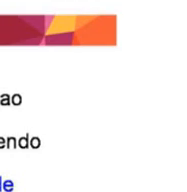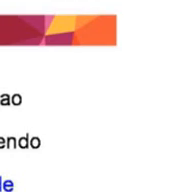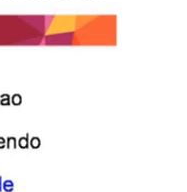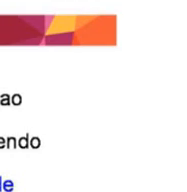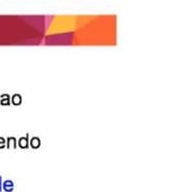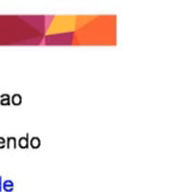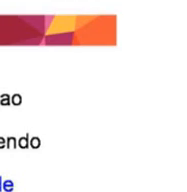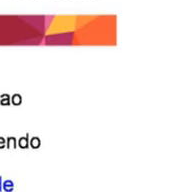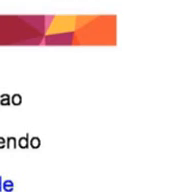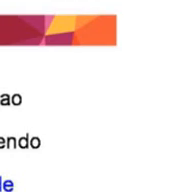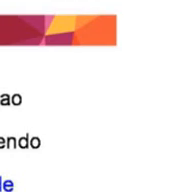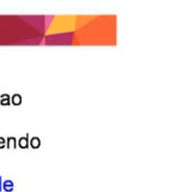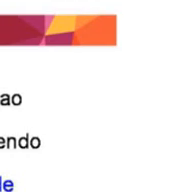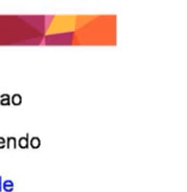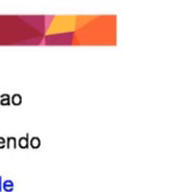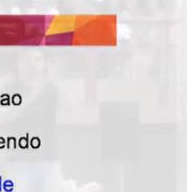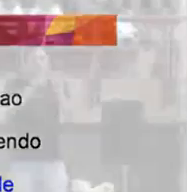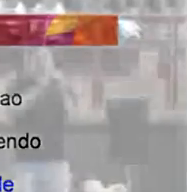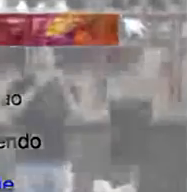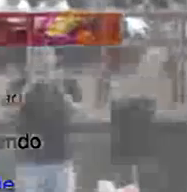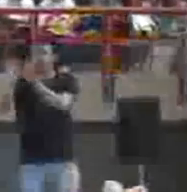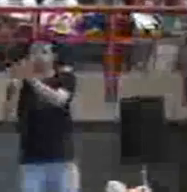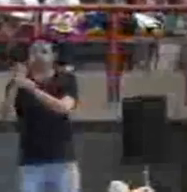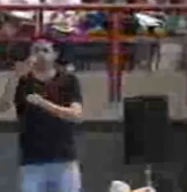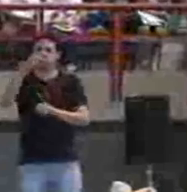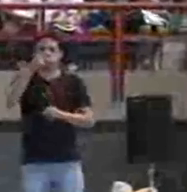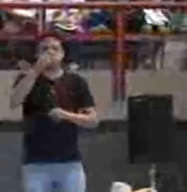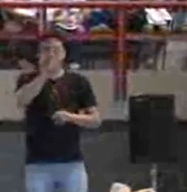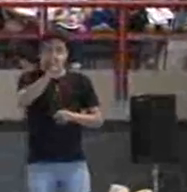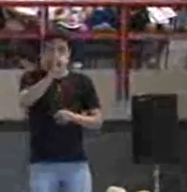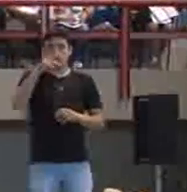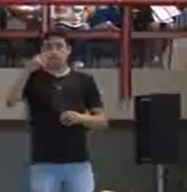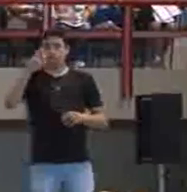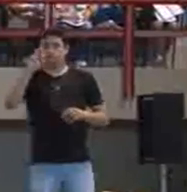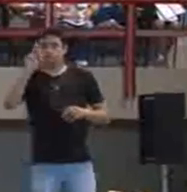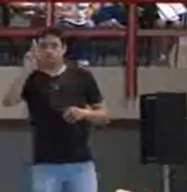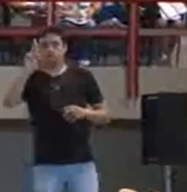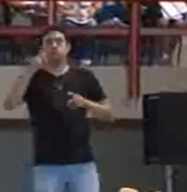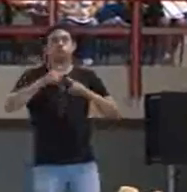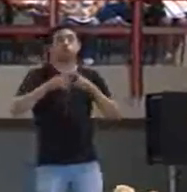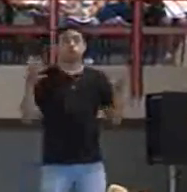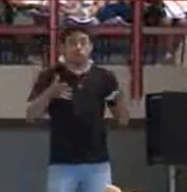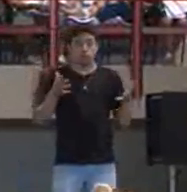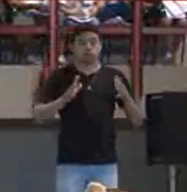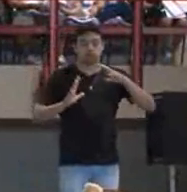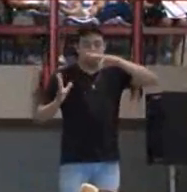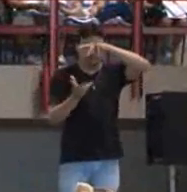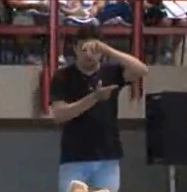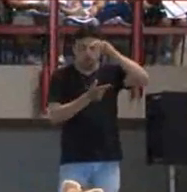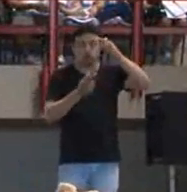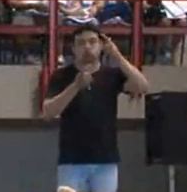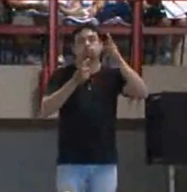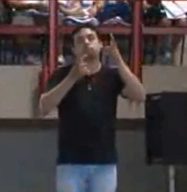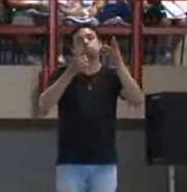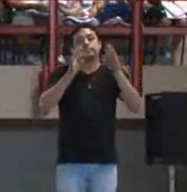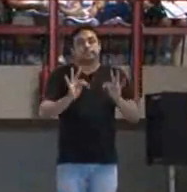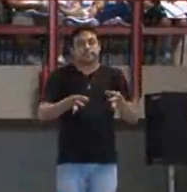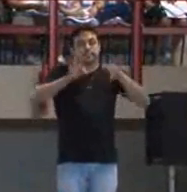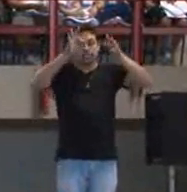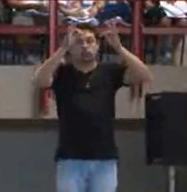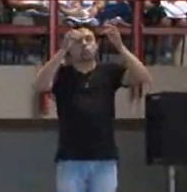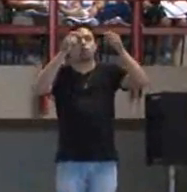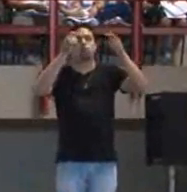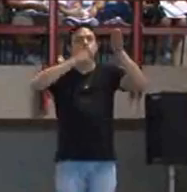bipolar O que é Essa ordem mundial nós vivemos hoje um mundo globalizado Onde existem certos